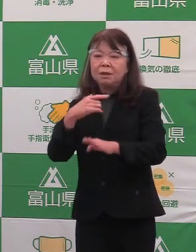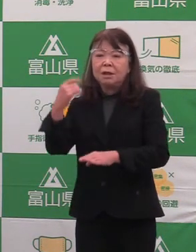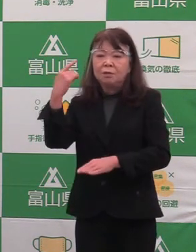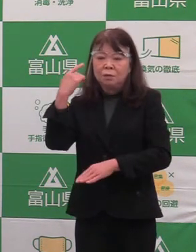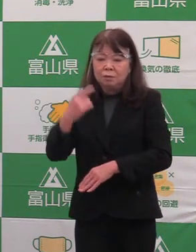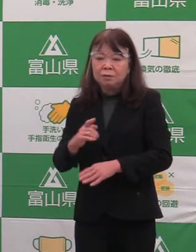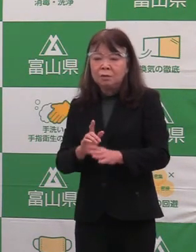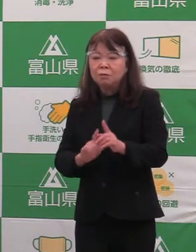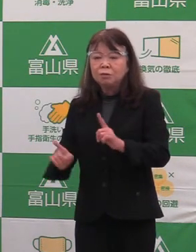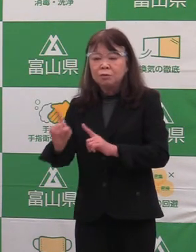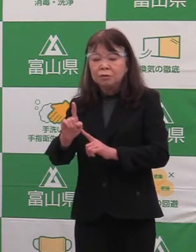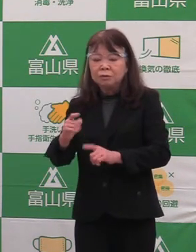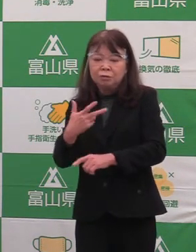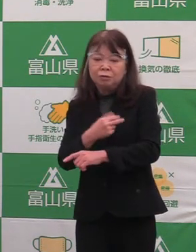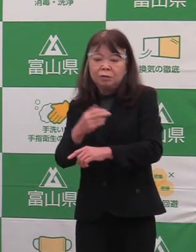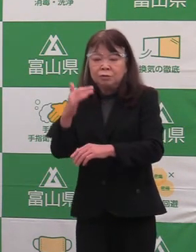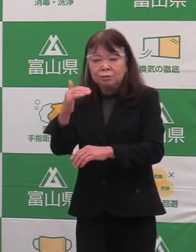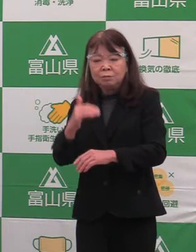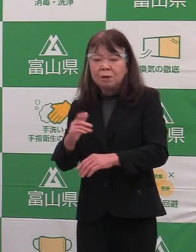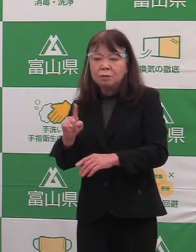ども、